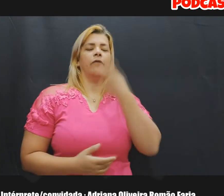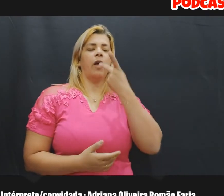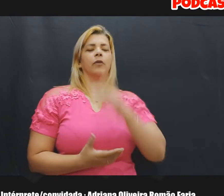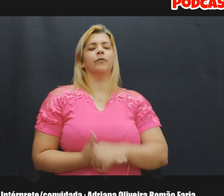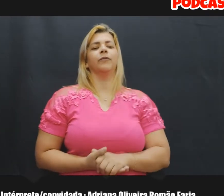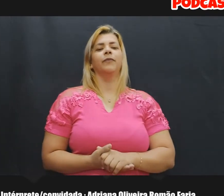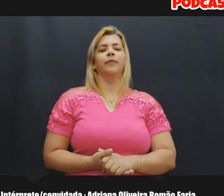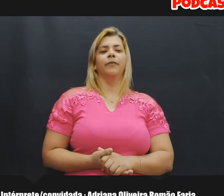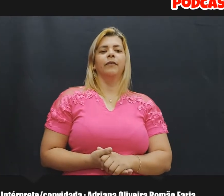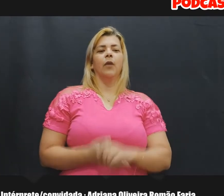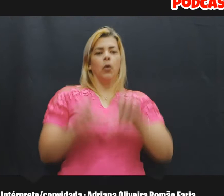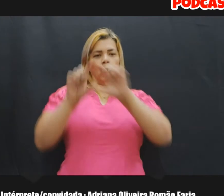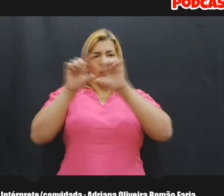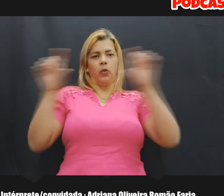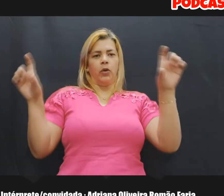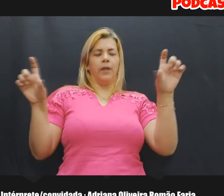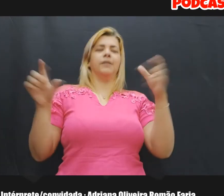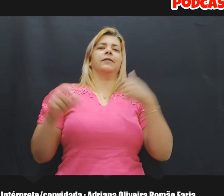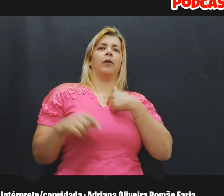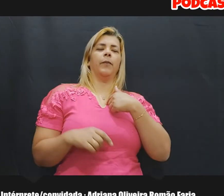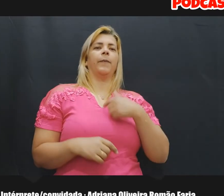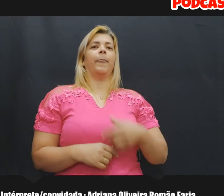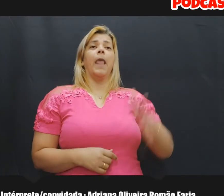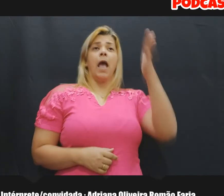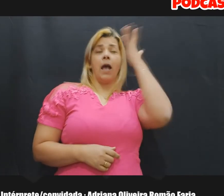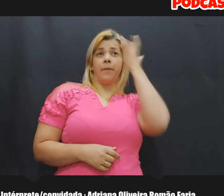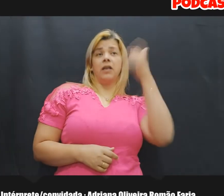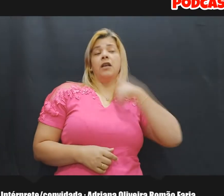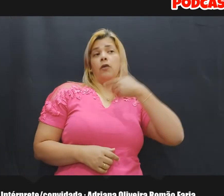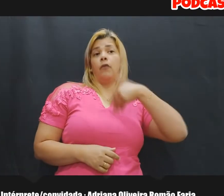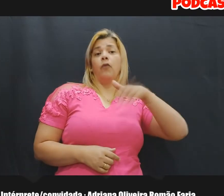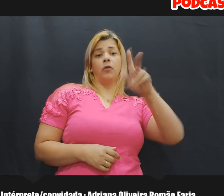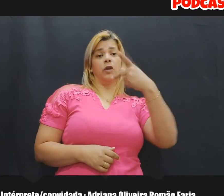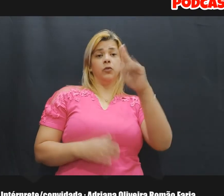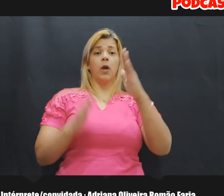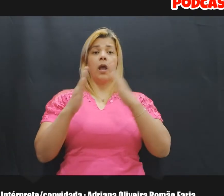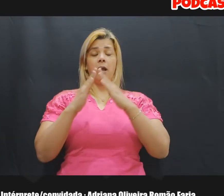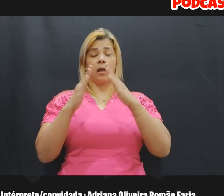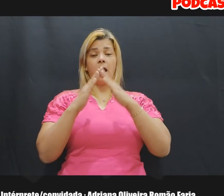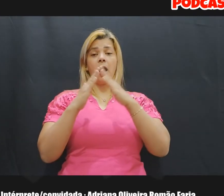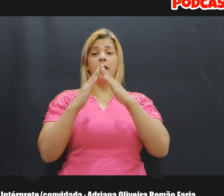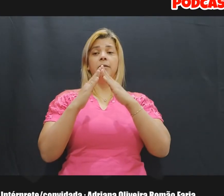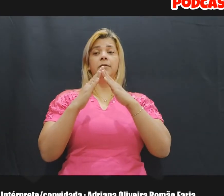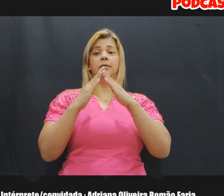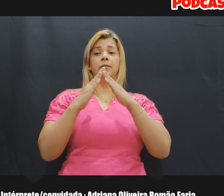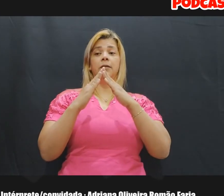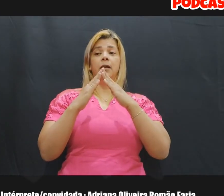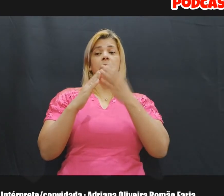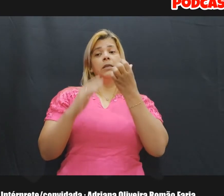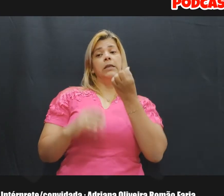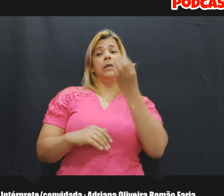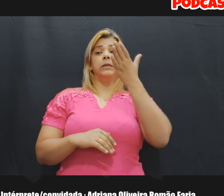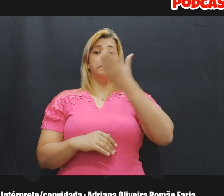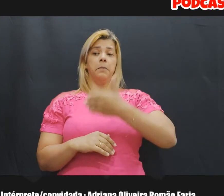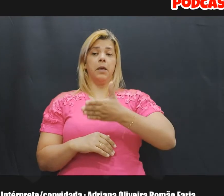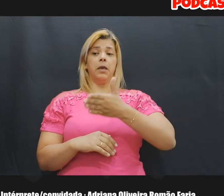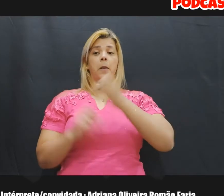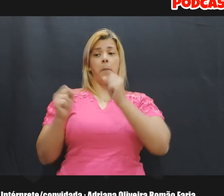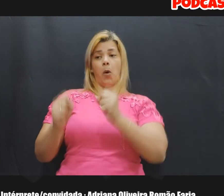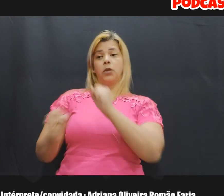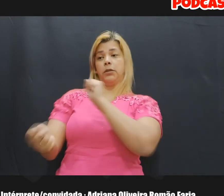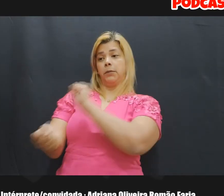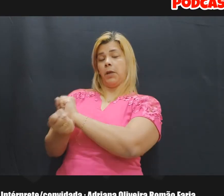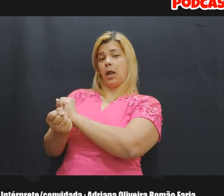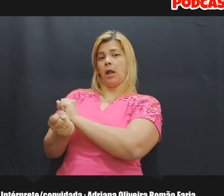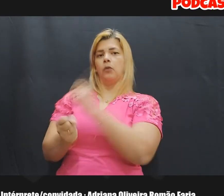o português correto, tipo assim, ó. Amanhã eu vou na sua casa 6:30 da tarde, pode me esperar.